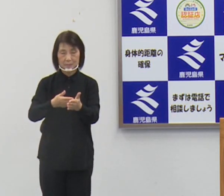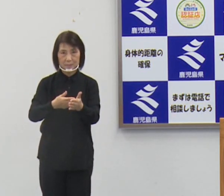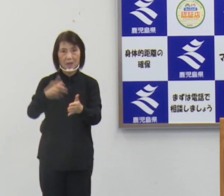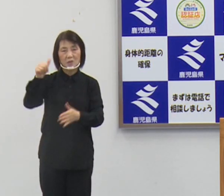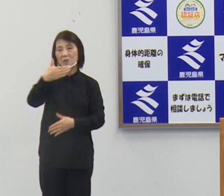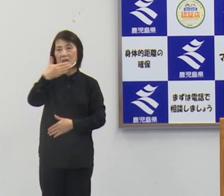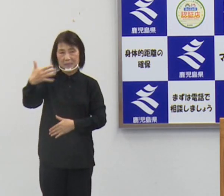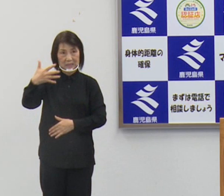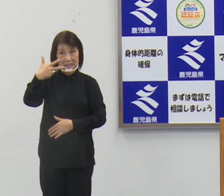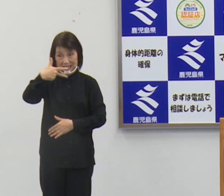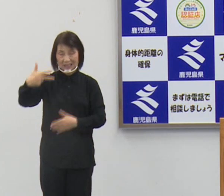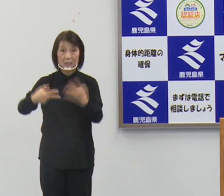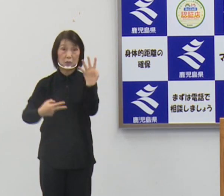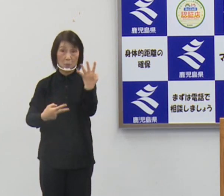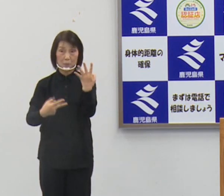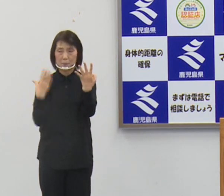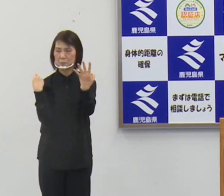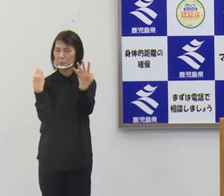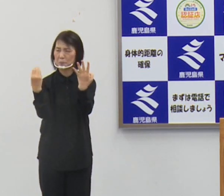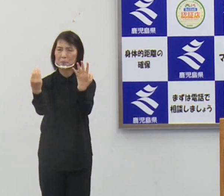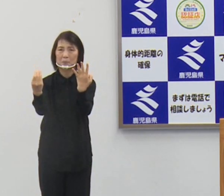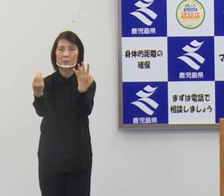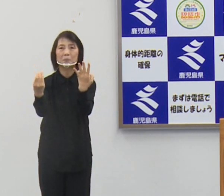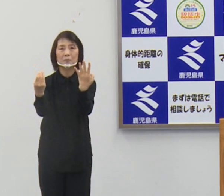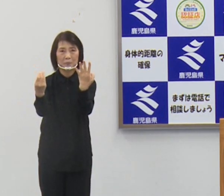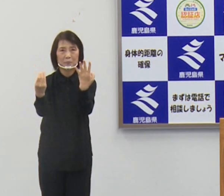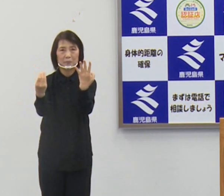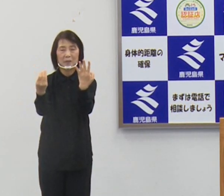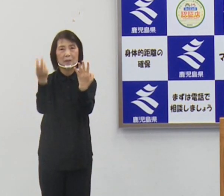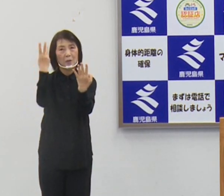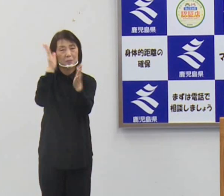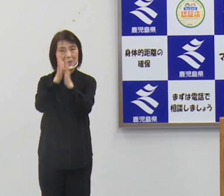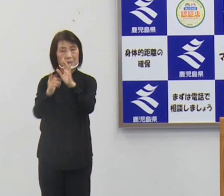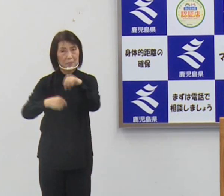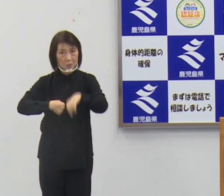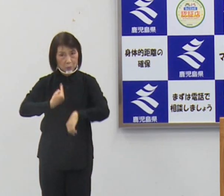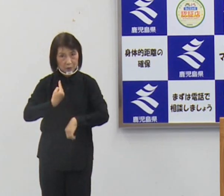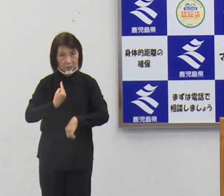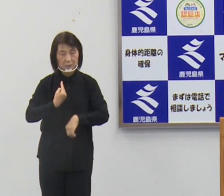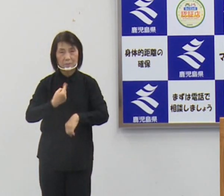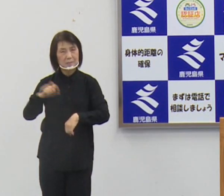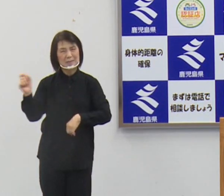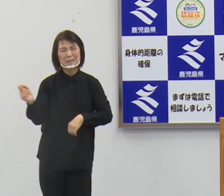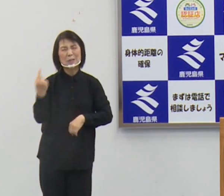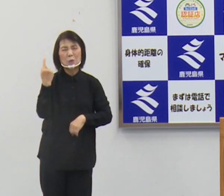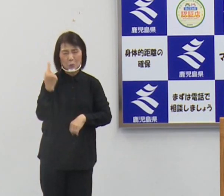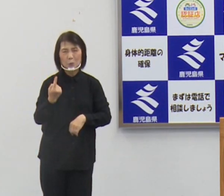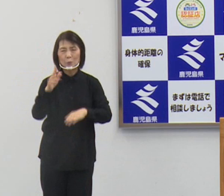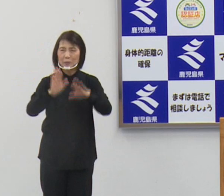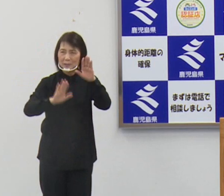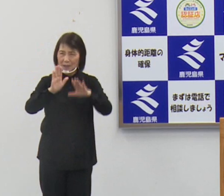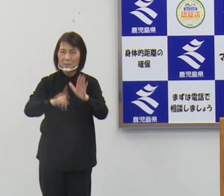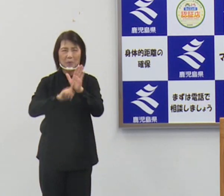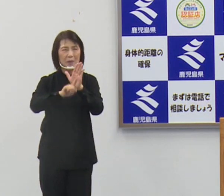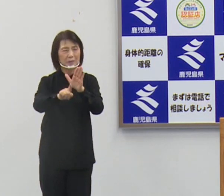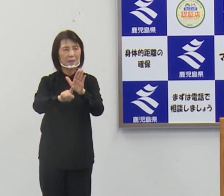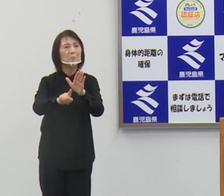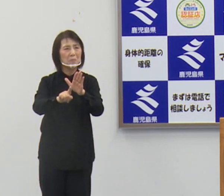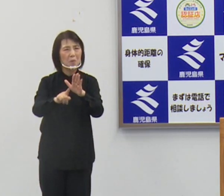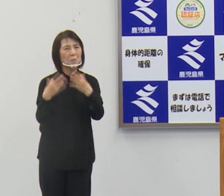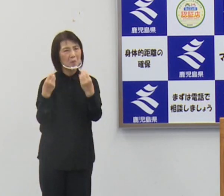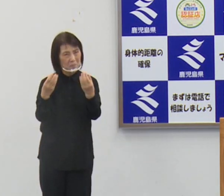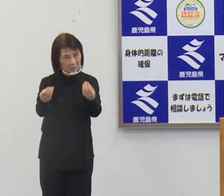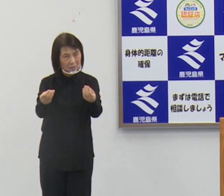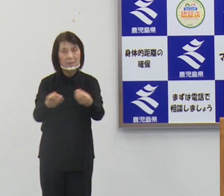の状況が継続し、県独自の緊急事態宣言も発令されていること